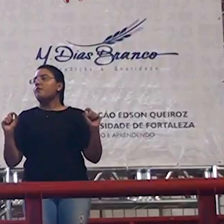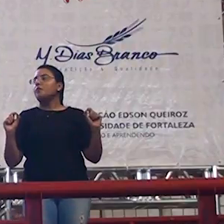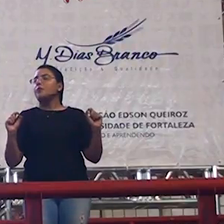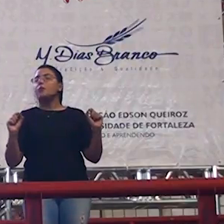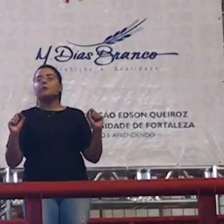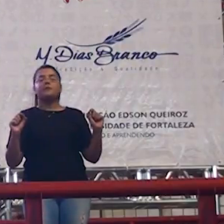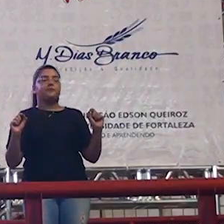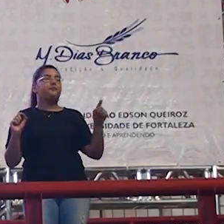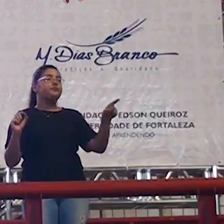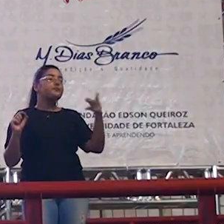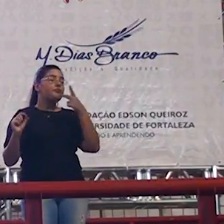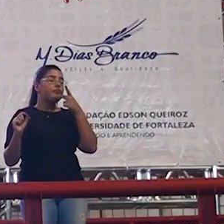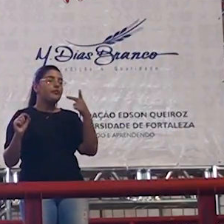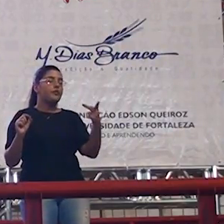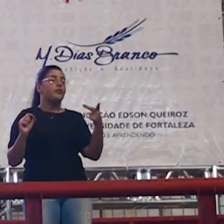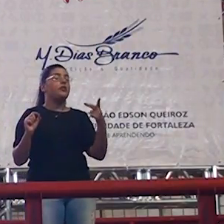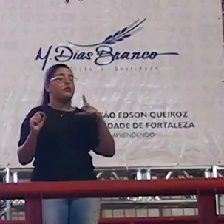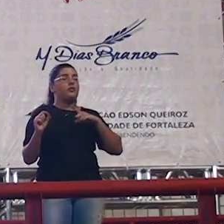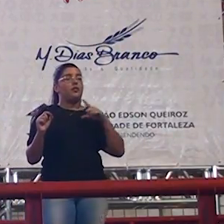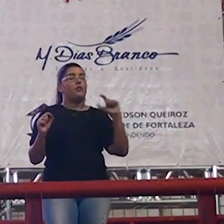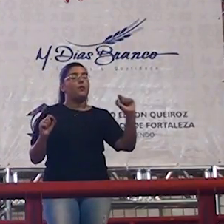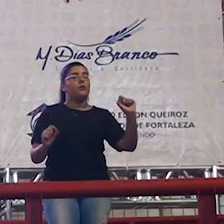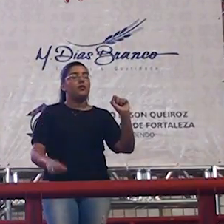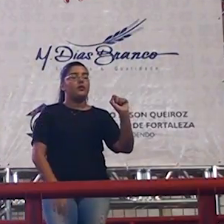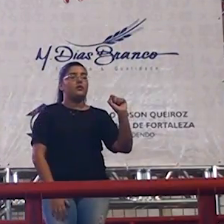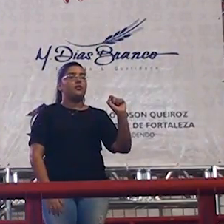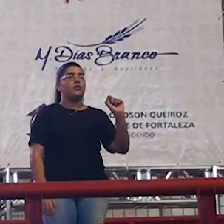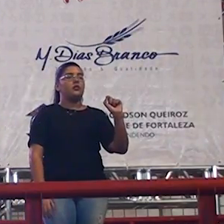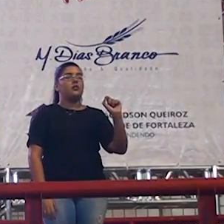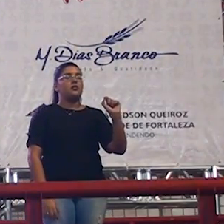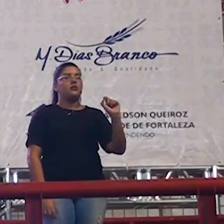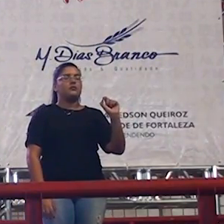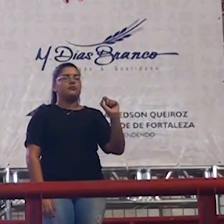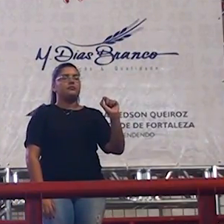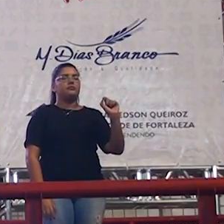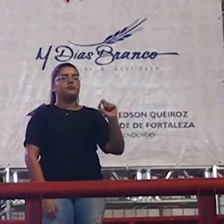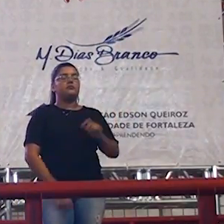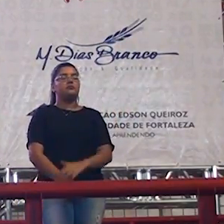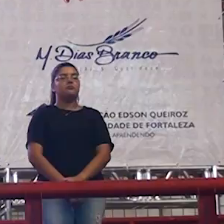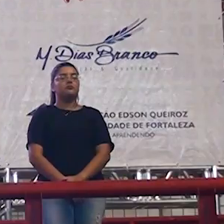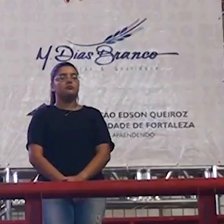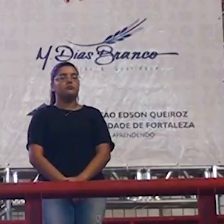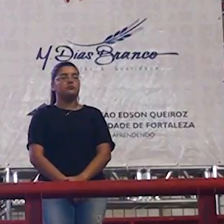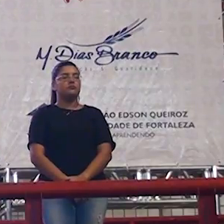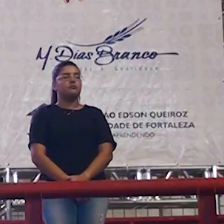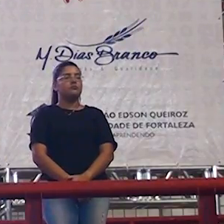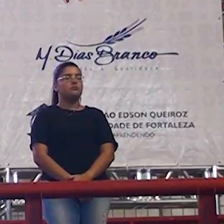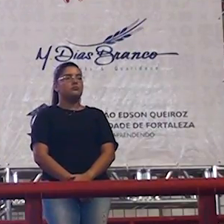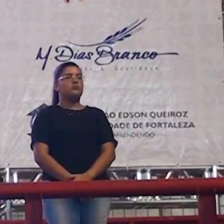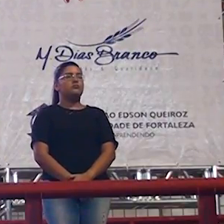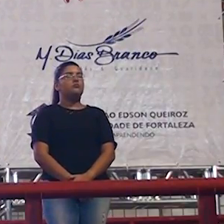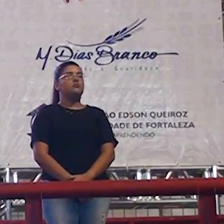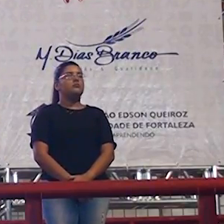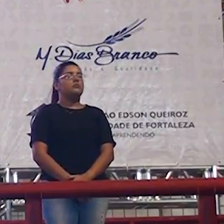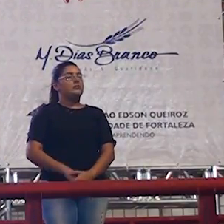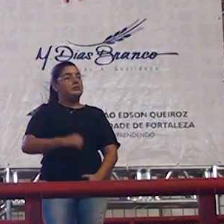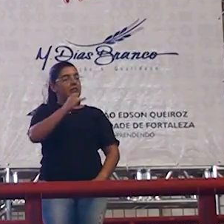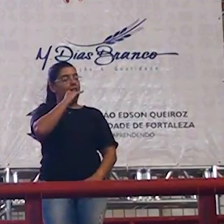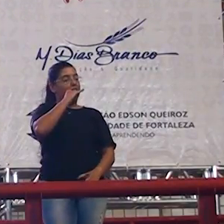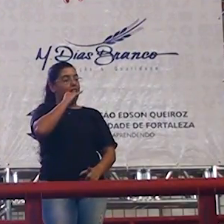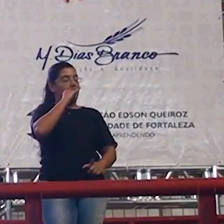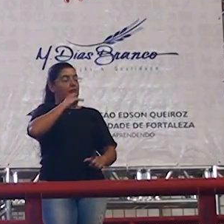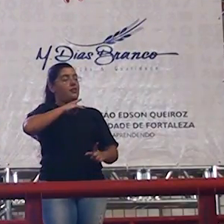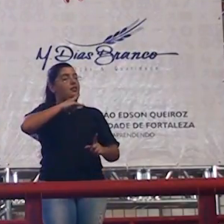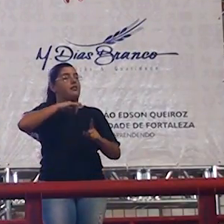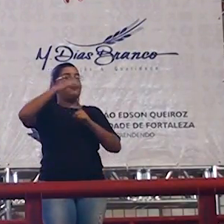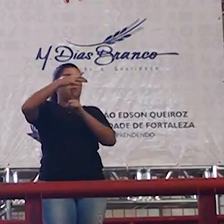Ele fala que tem duas antenas. E a cobertura dessas